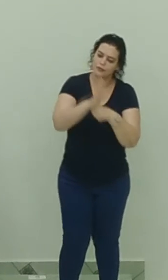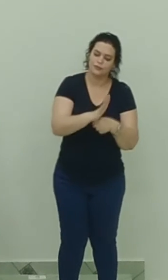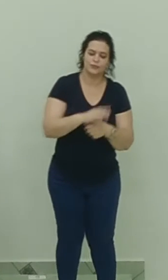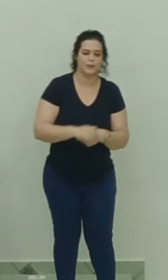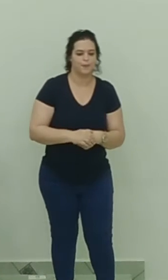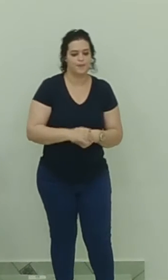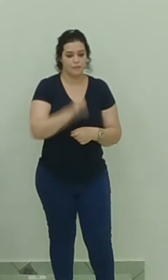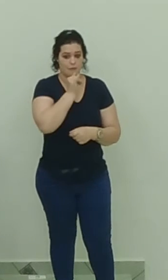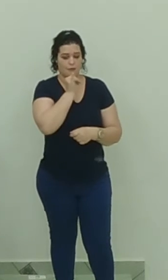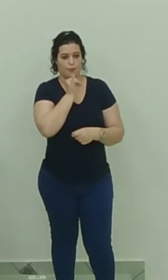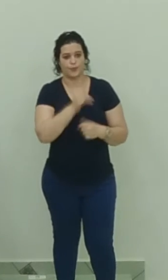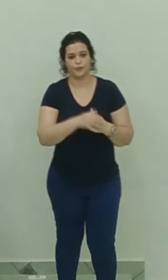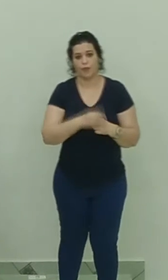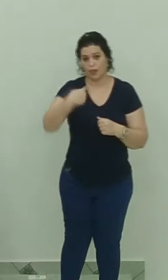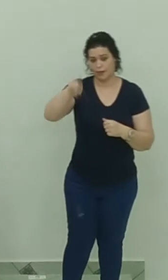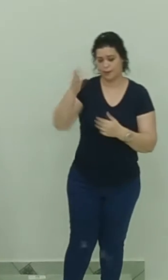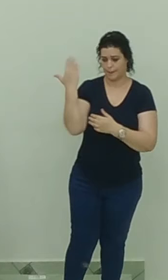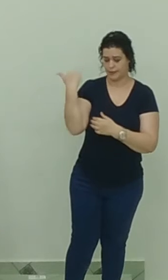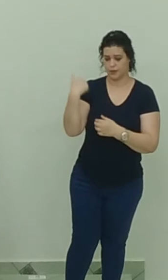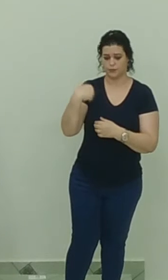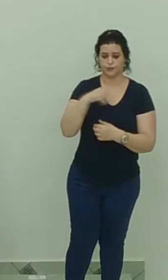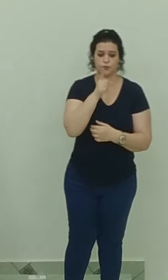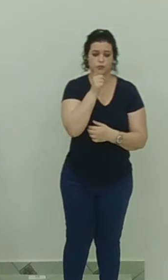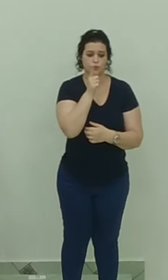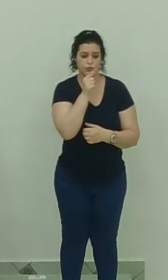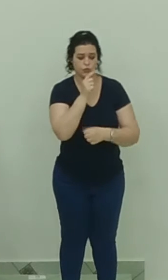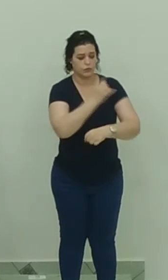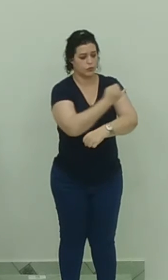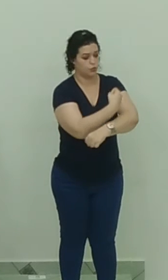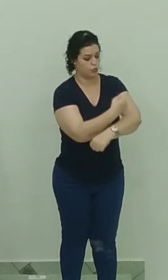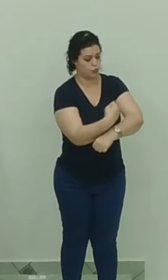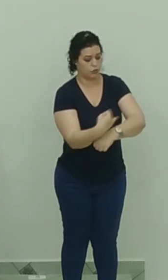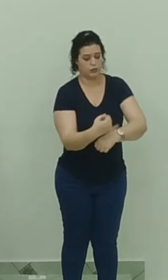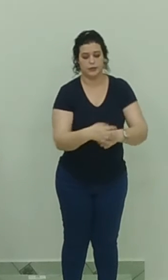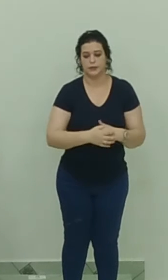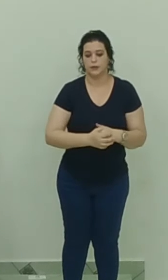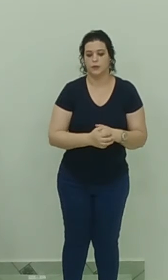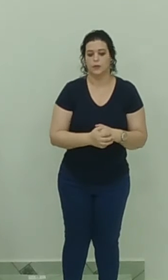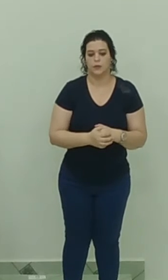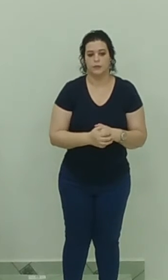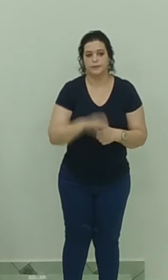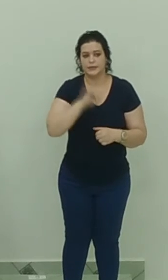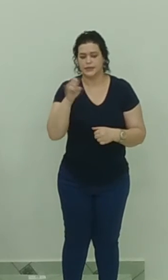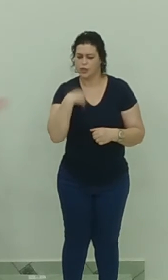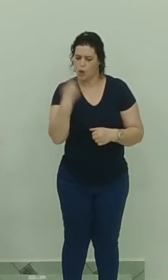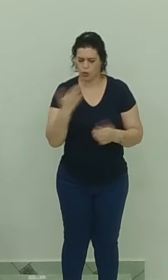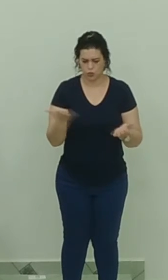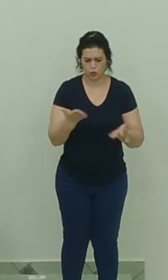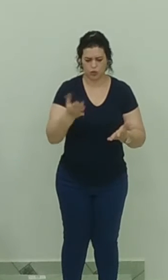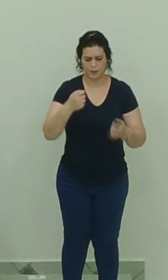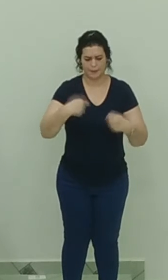um desafio espiritual. Nossa vida não é só entrar numa empresa, fazer um vestibular, sair